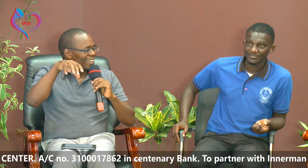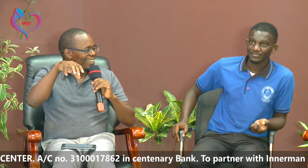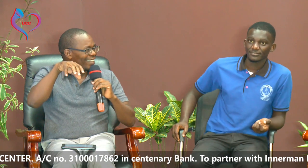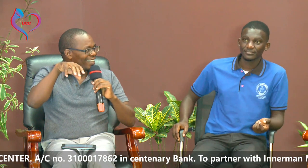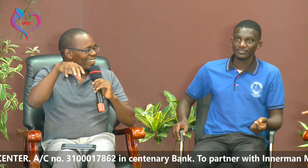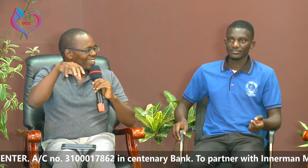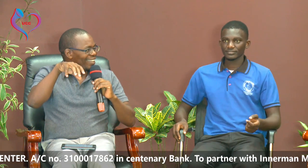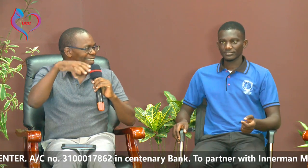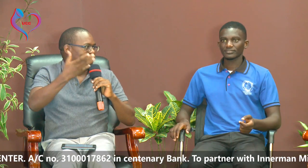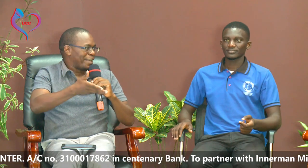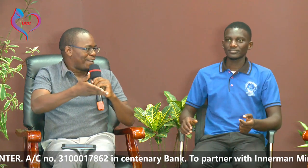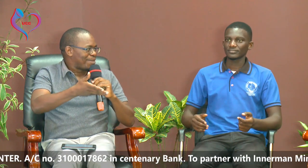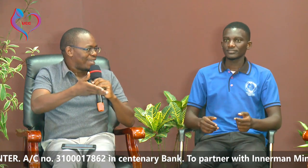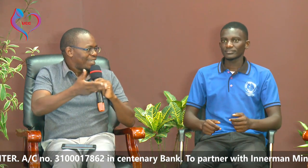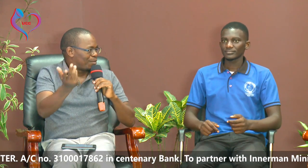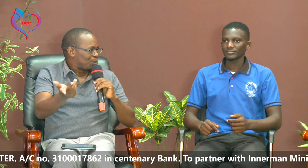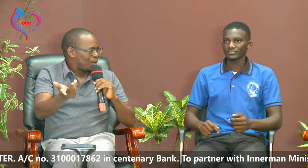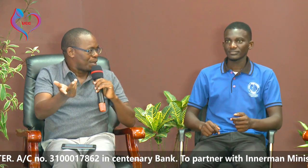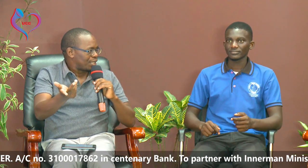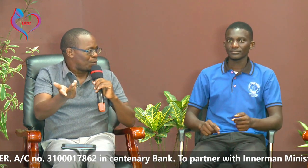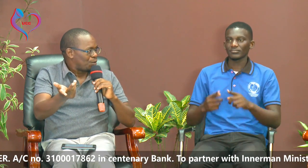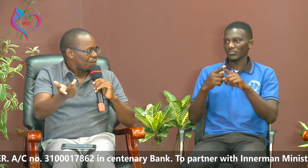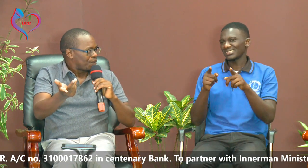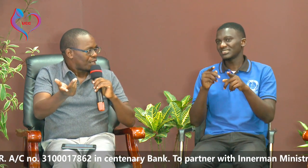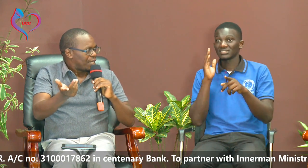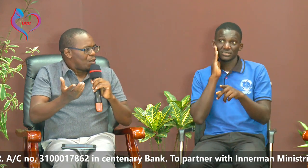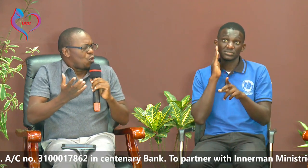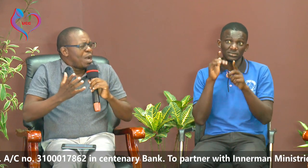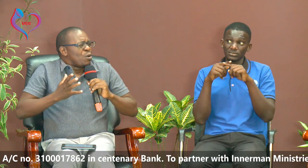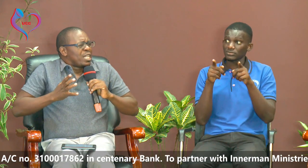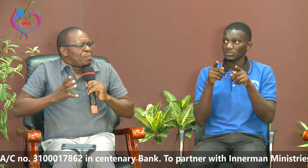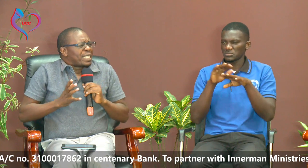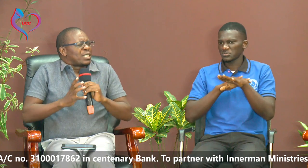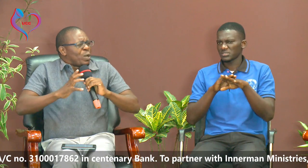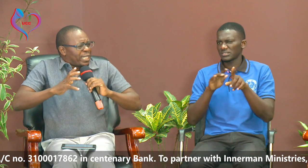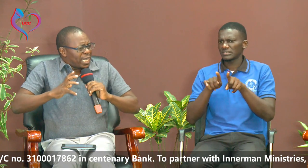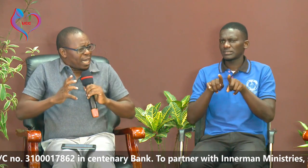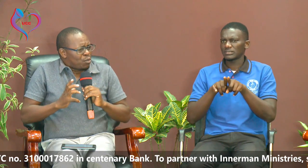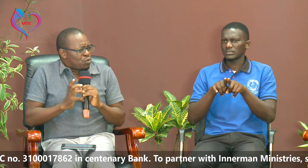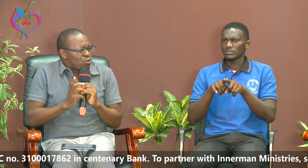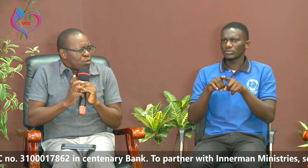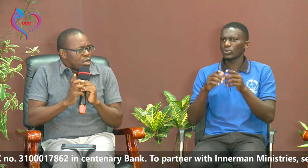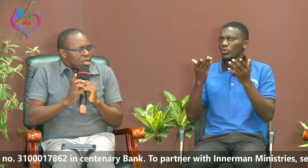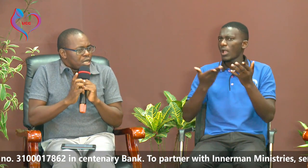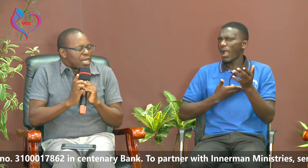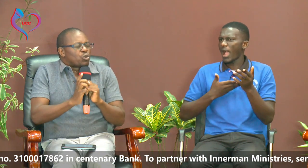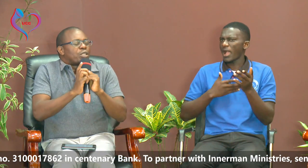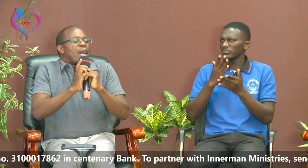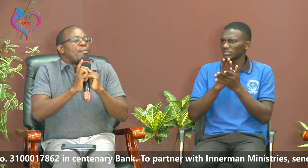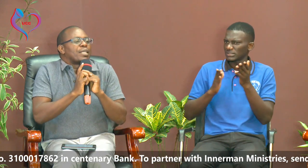neise mpisera olabye ne mu luzunga byanjawulo Nayo kubango ine mpisa ze weteeka mu ngazo otambulira